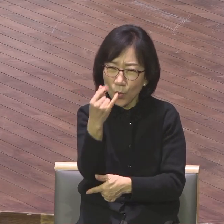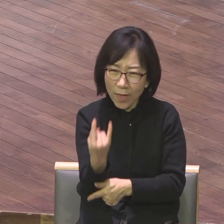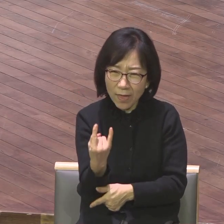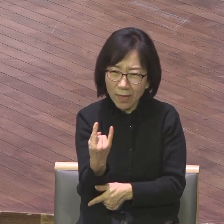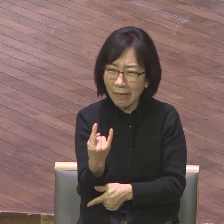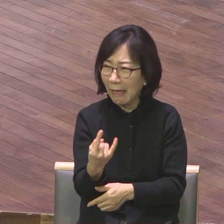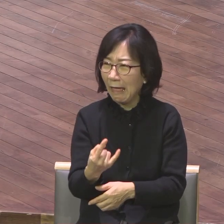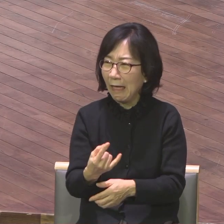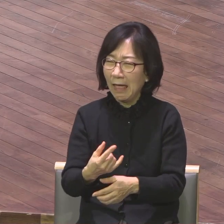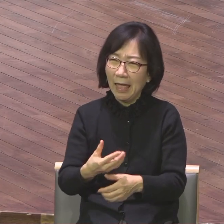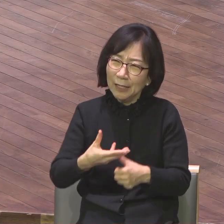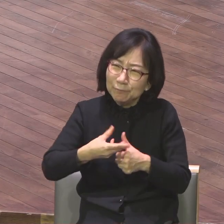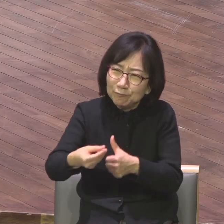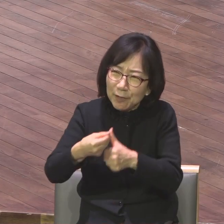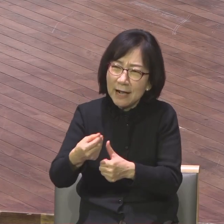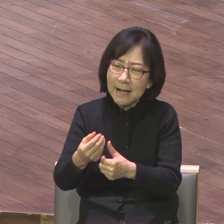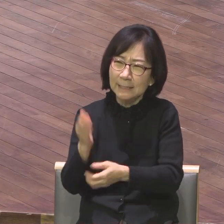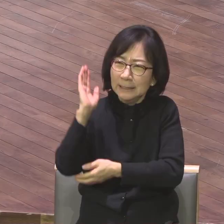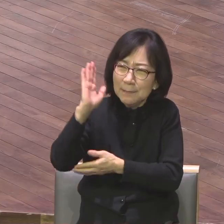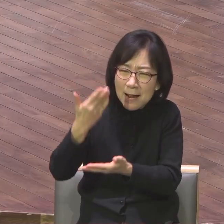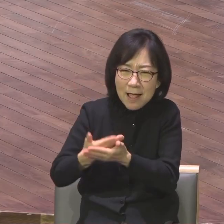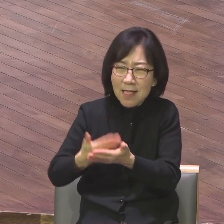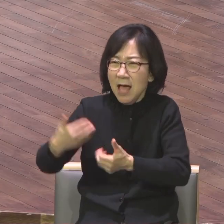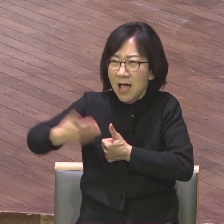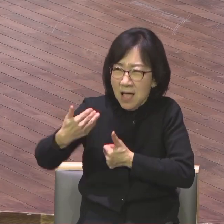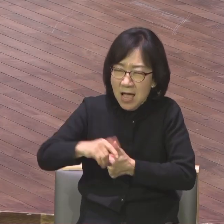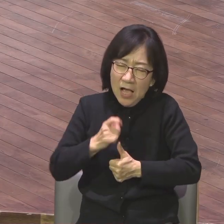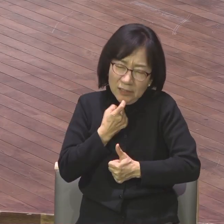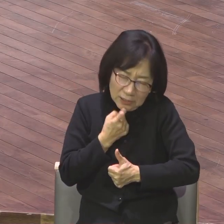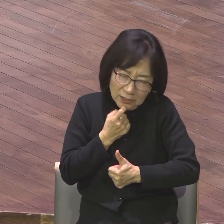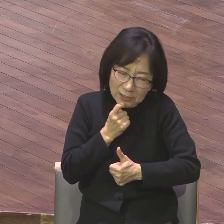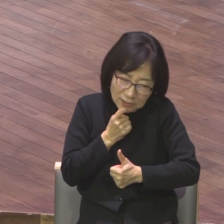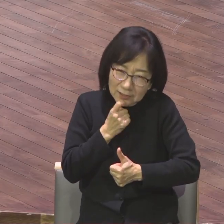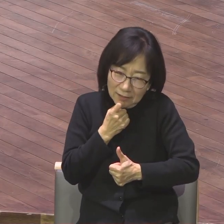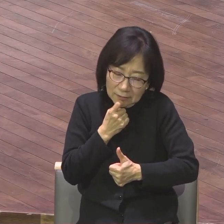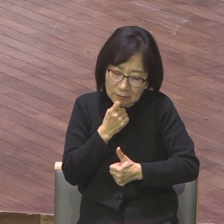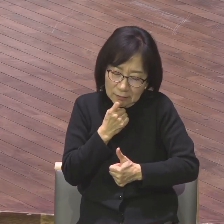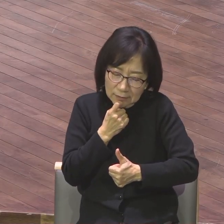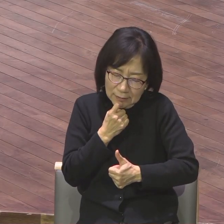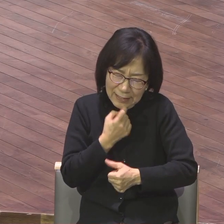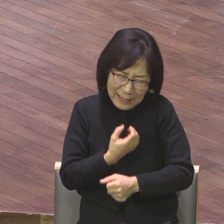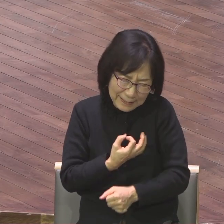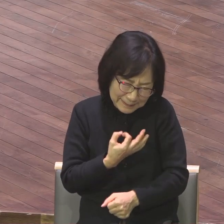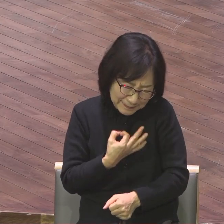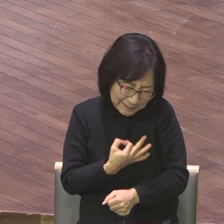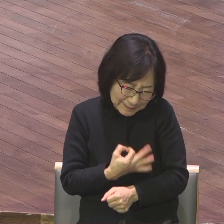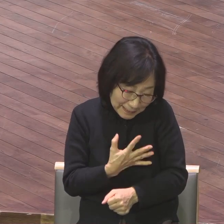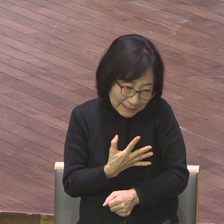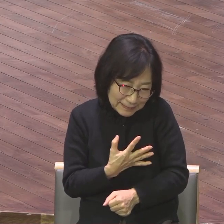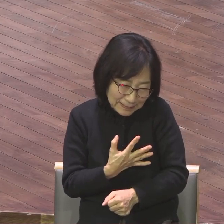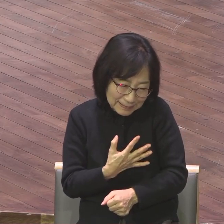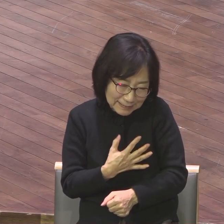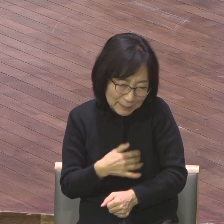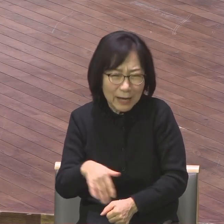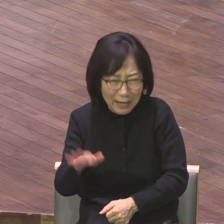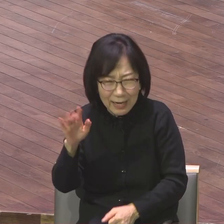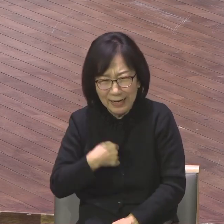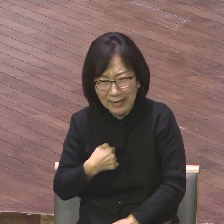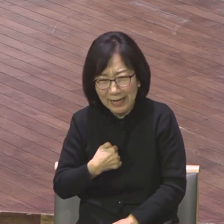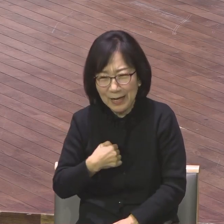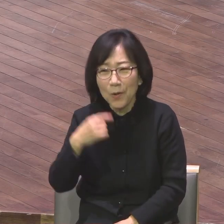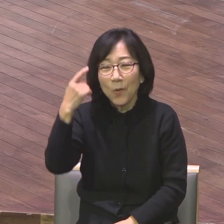간다. 진짜로 할 수 없이 갑니다. 그 우리 부영 예운교에서